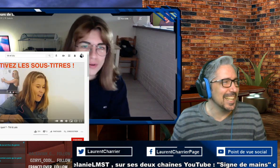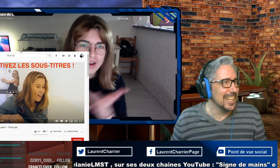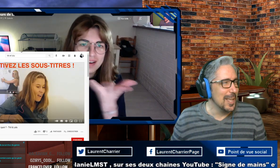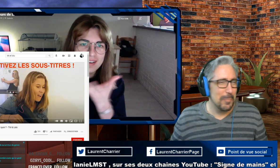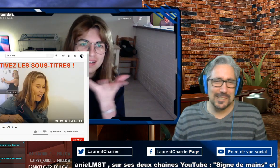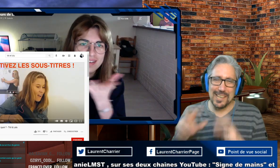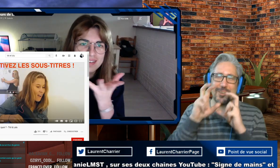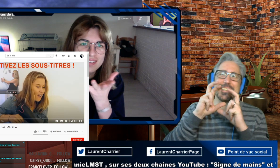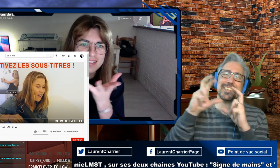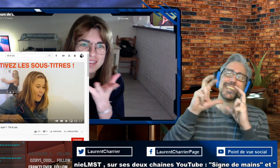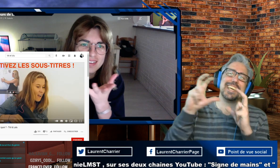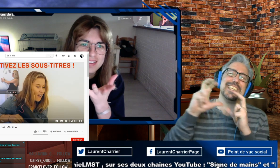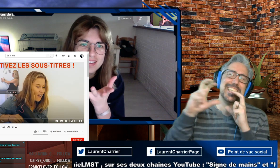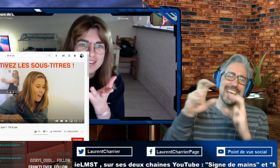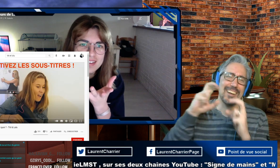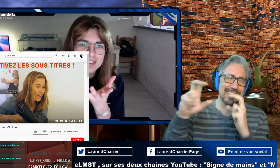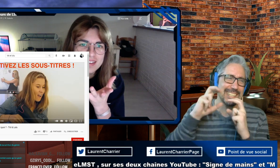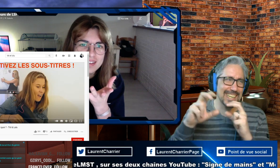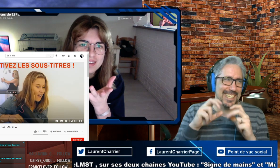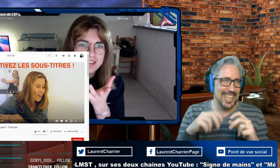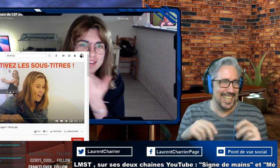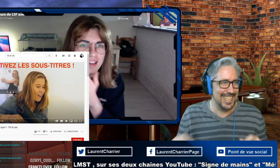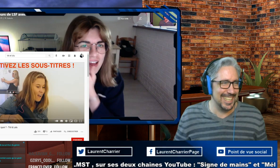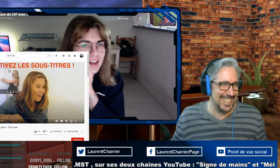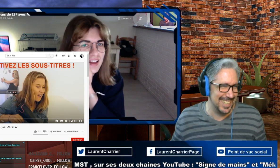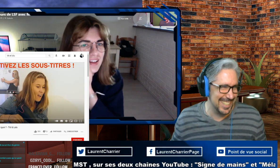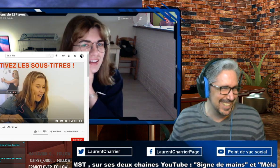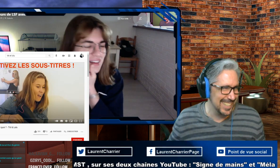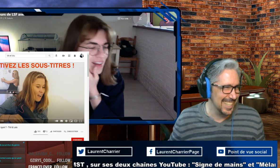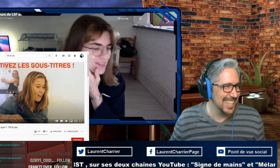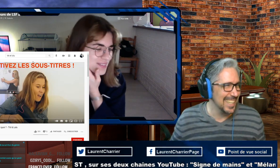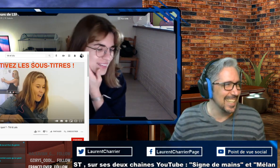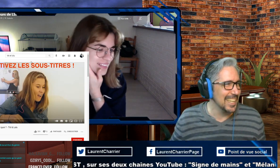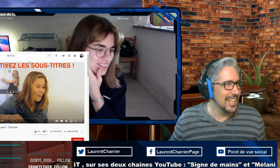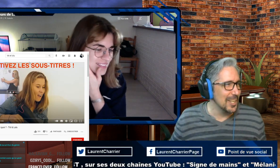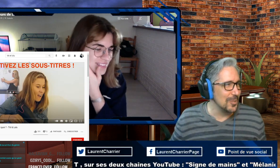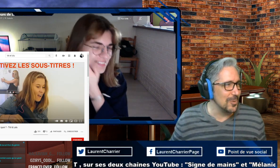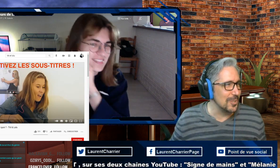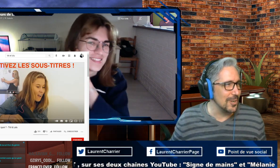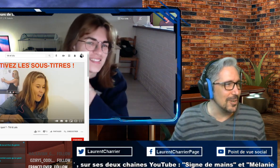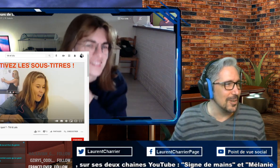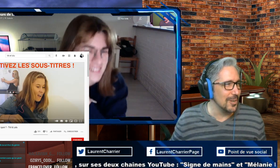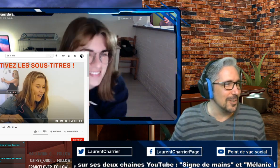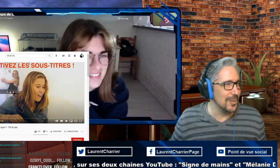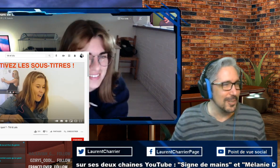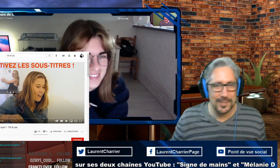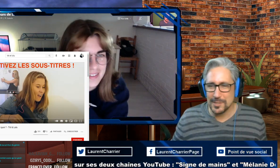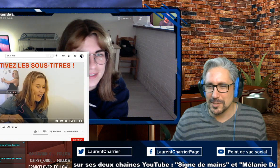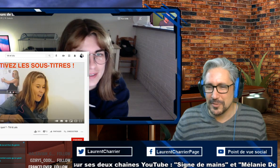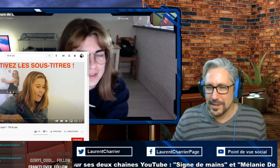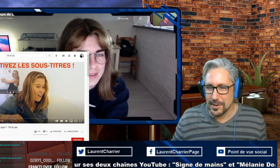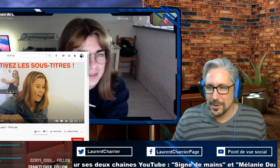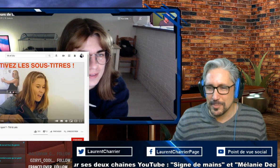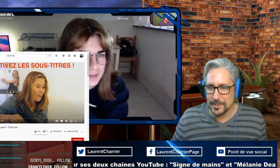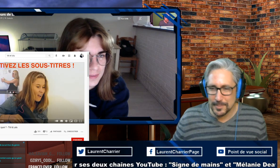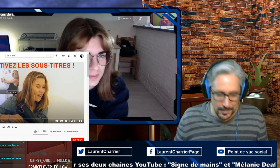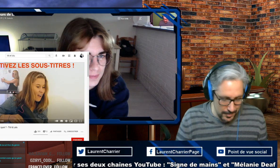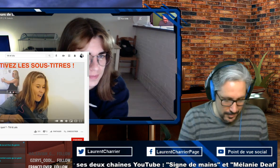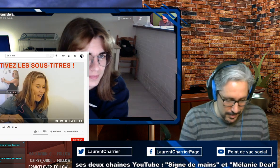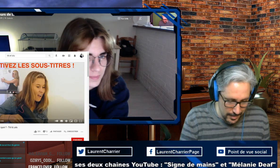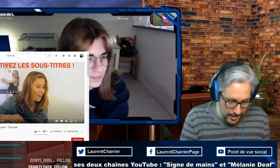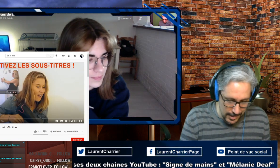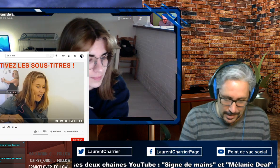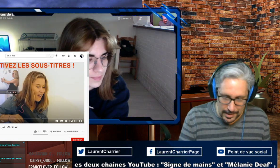De quoi? Parce qu'elle est en train de crier. Elle est en train de crier. Allez. Tout le temps. Je vais. Hop.